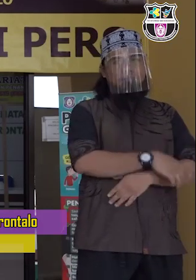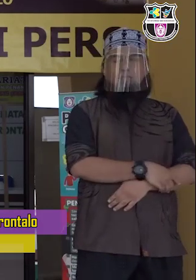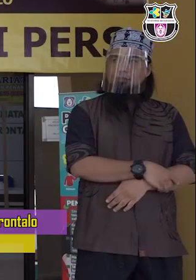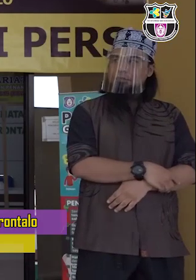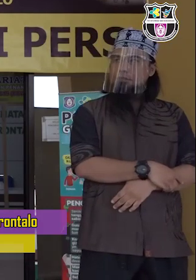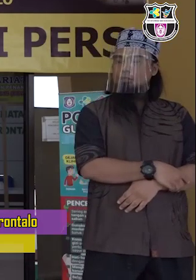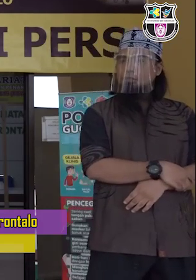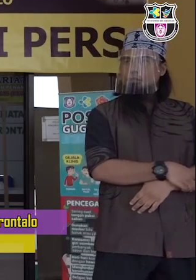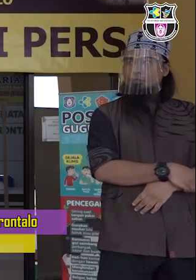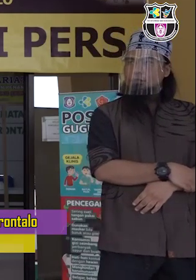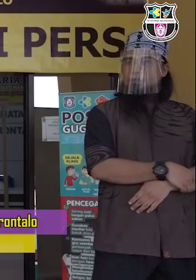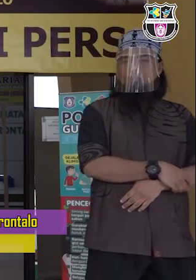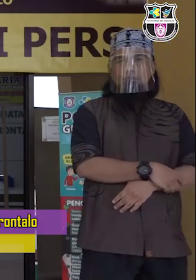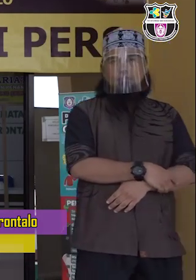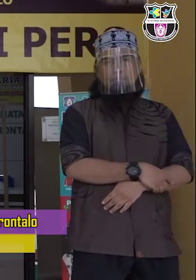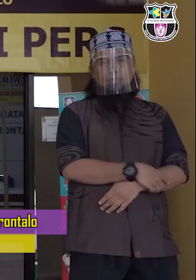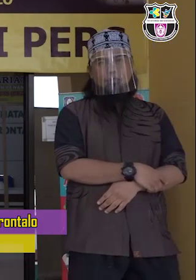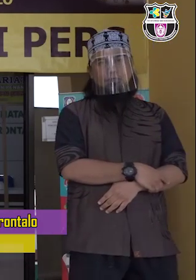Pasien yang meninggal ya? Ya.